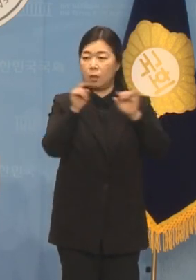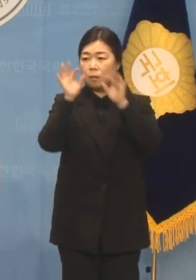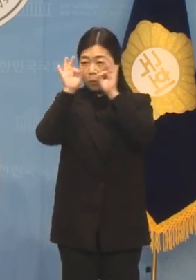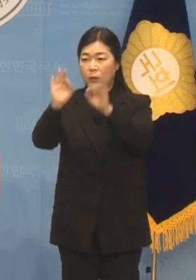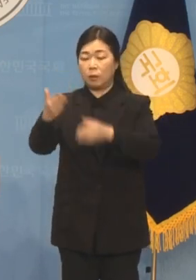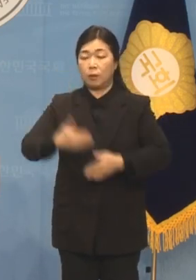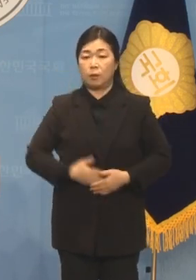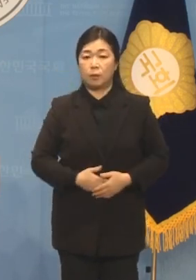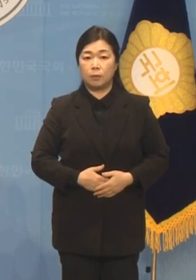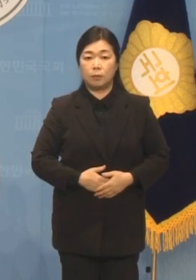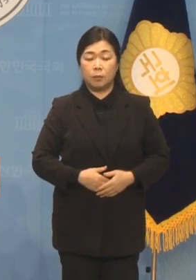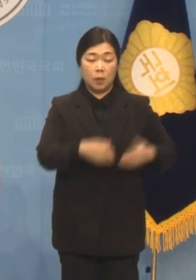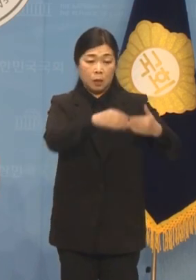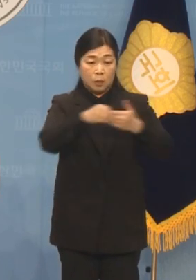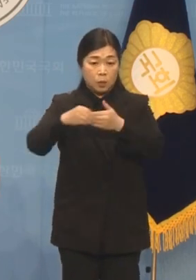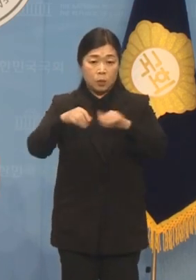혁신이